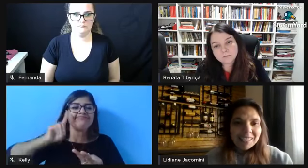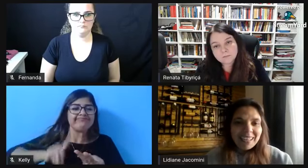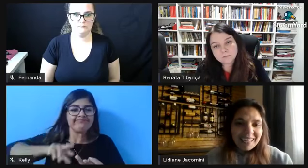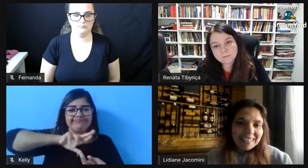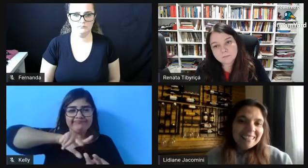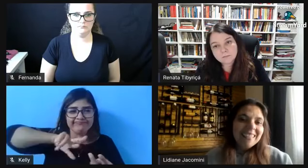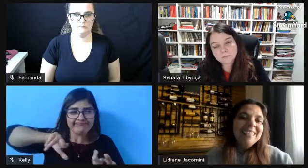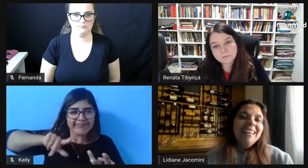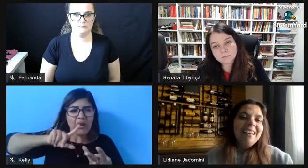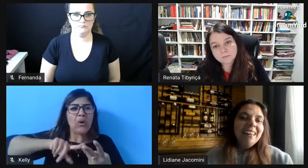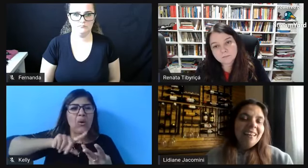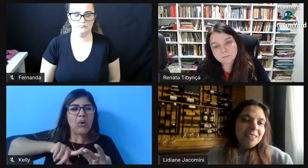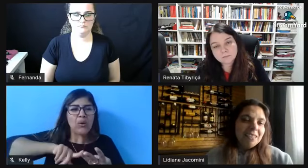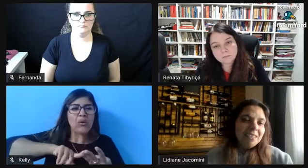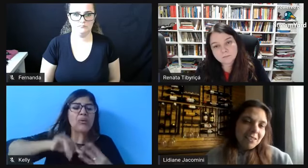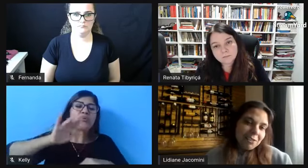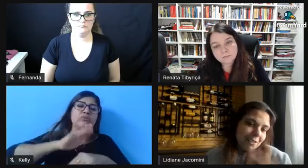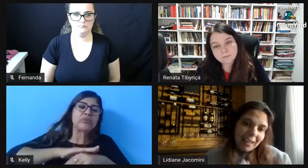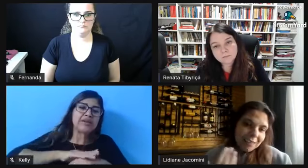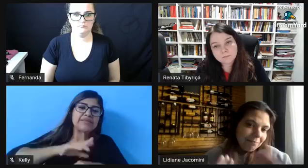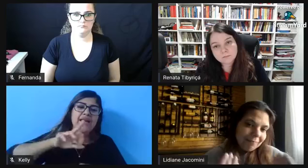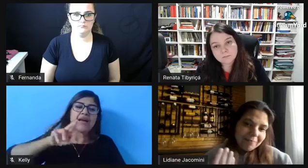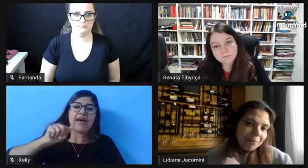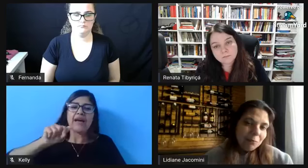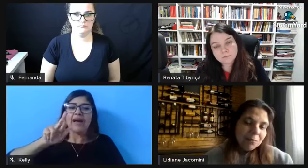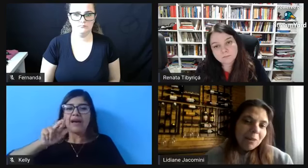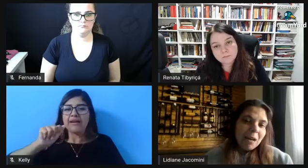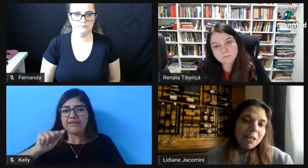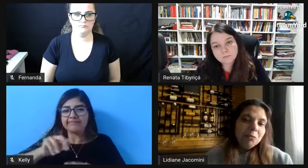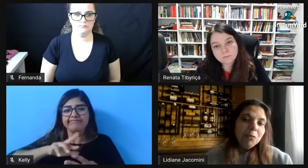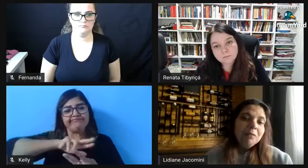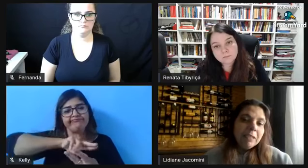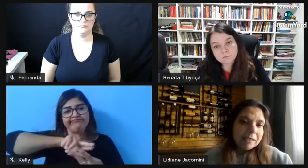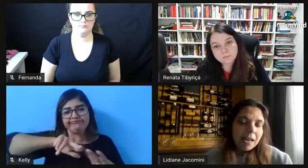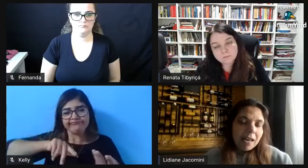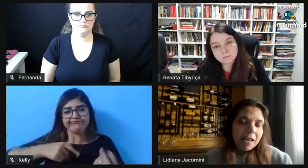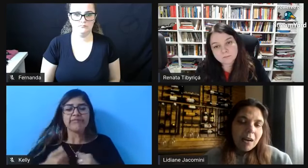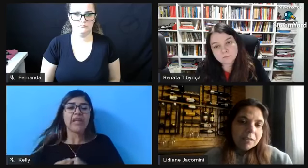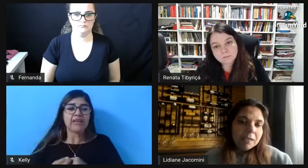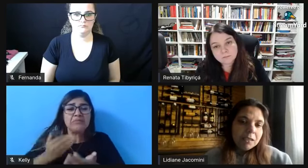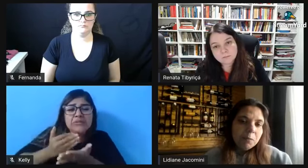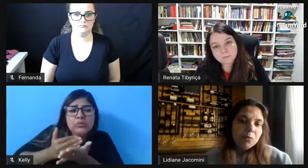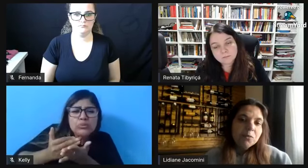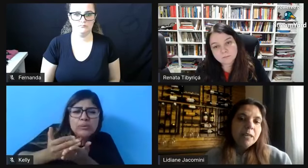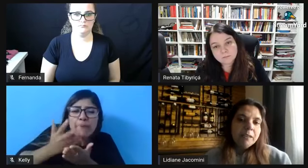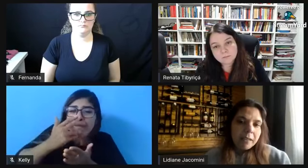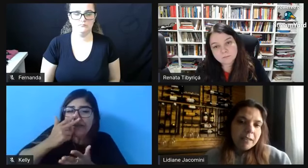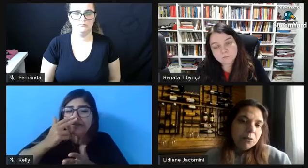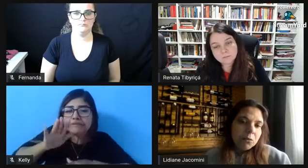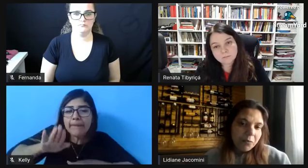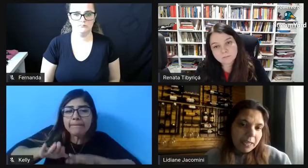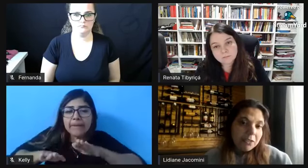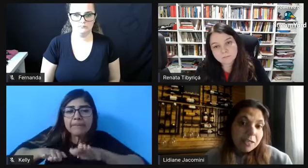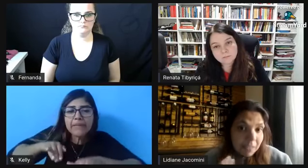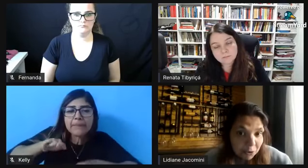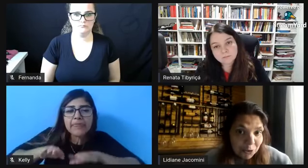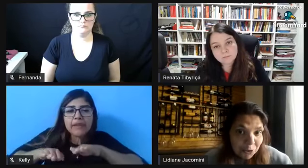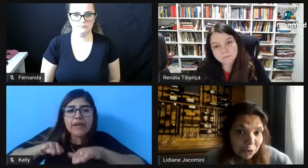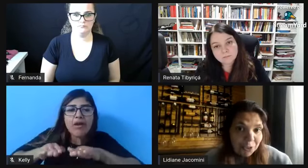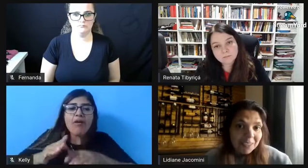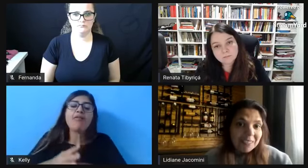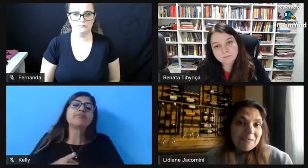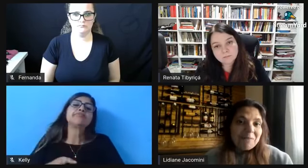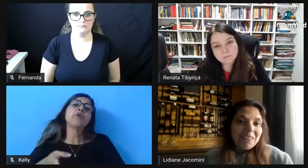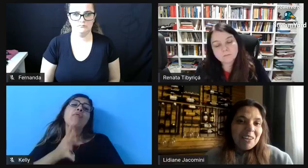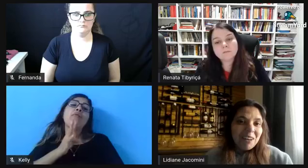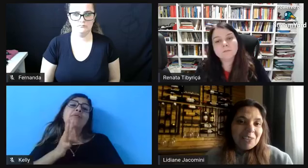com doença rara, a gente está num caminho muito inicial, assim, das pessoas conhecerem que o diferente